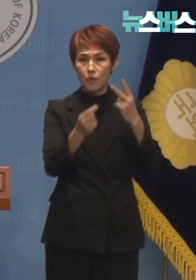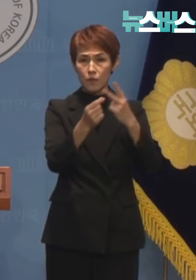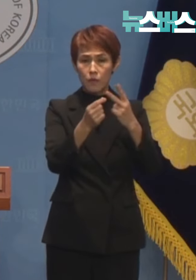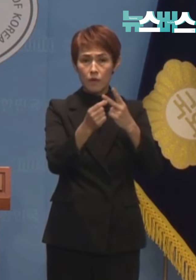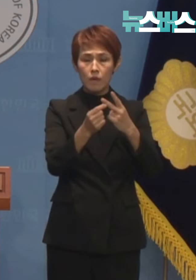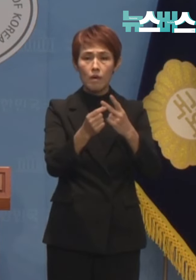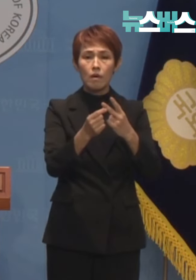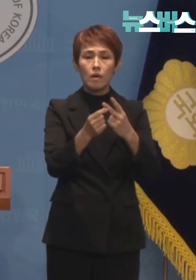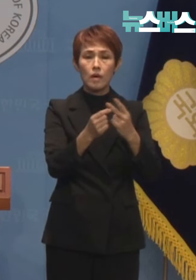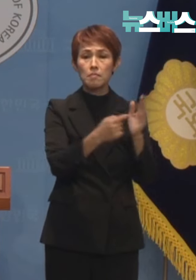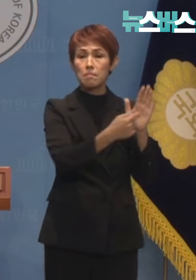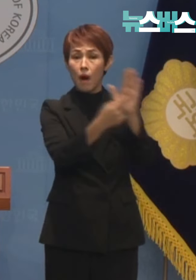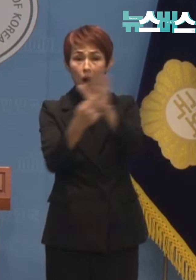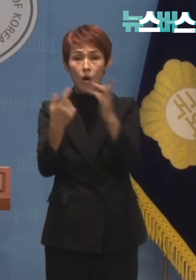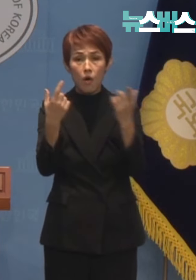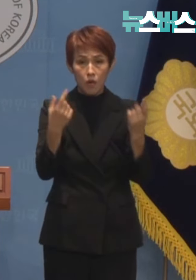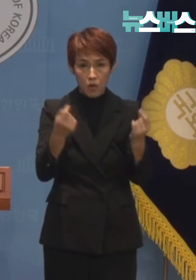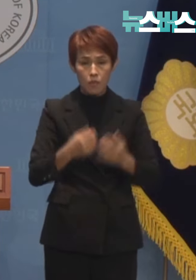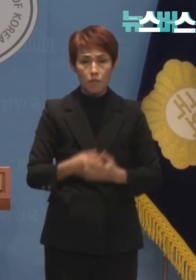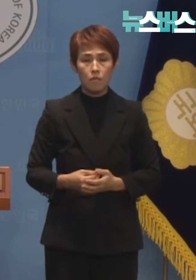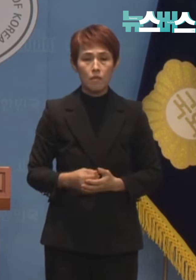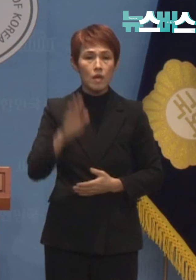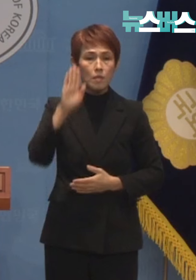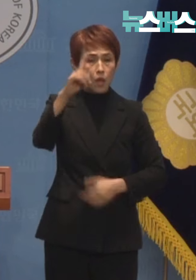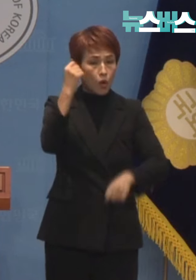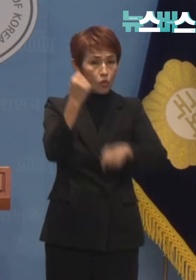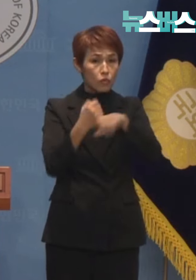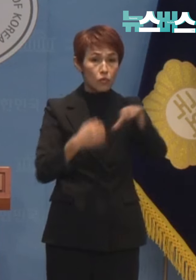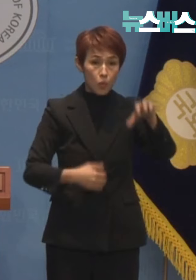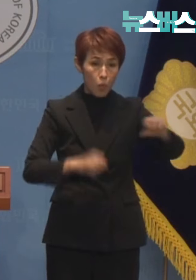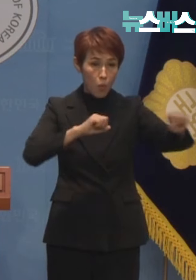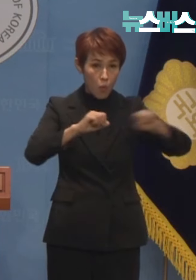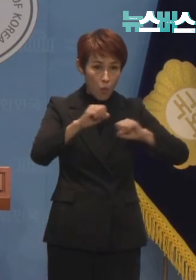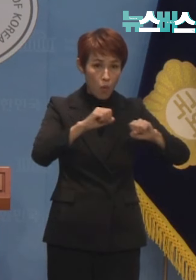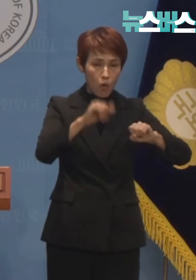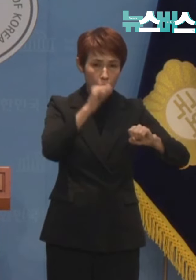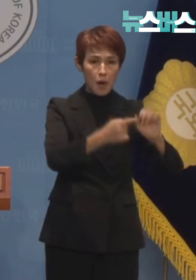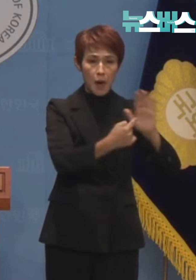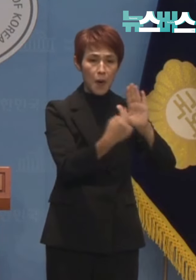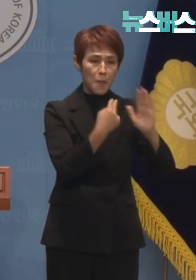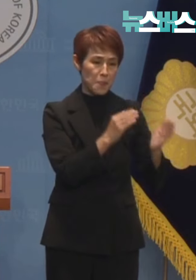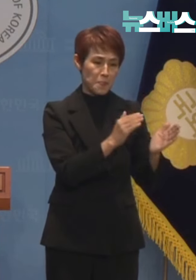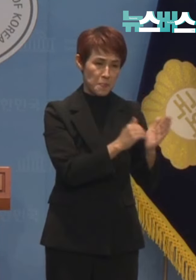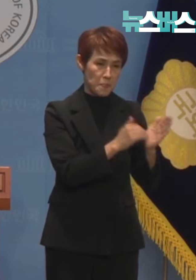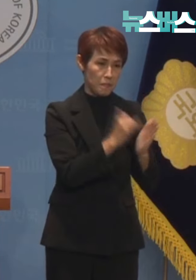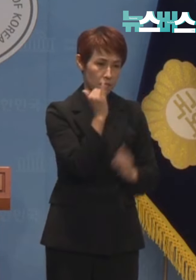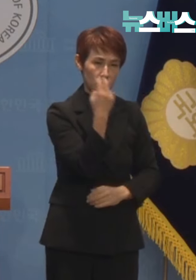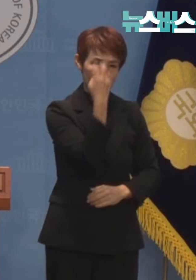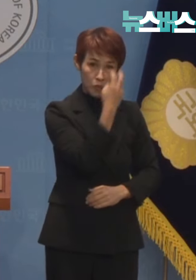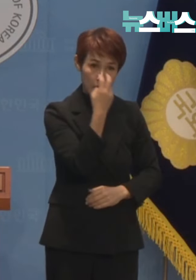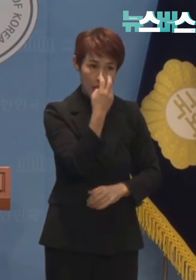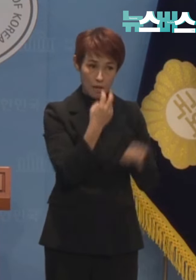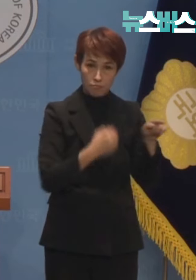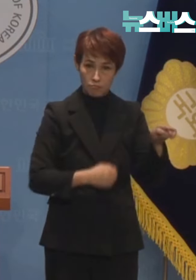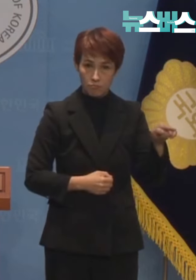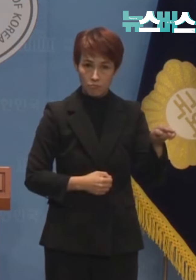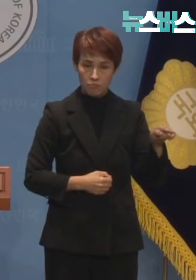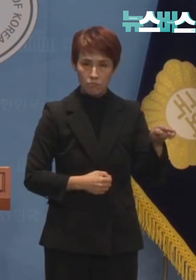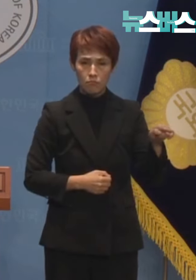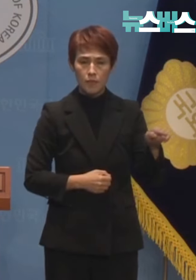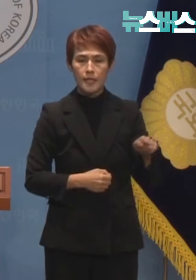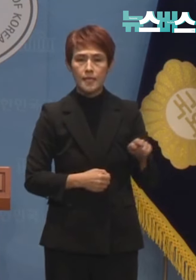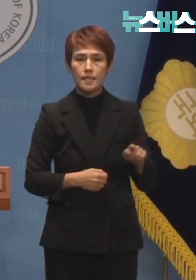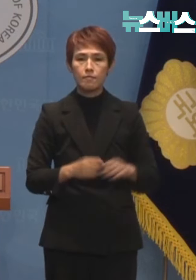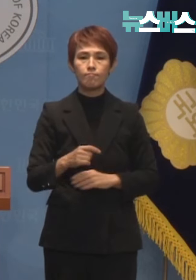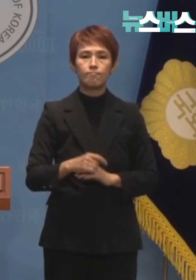이미 언론에 보도된 바와 같이 미래한국연구소가 수행한 비공표 여론조사를 통해 지지